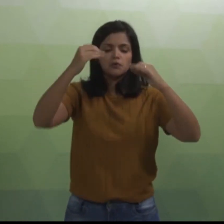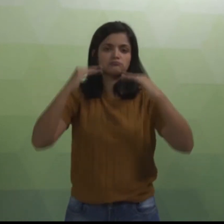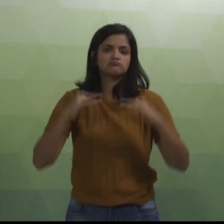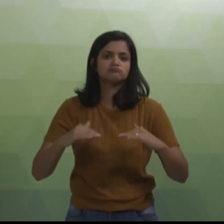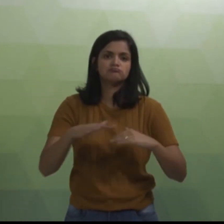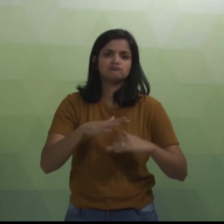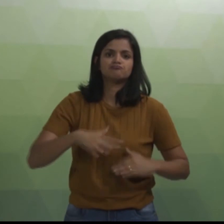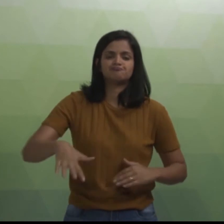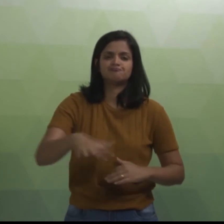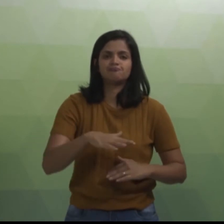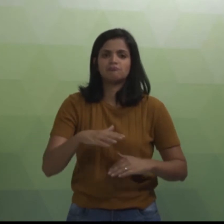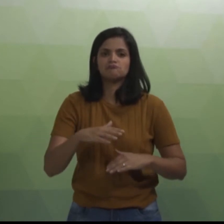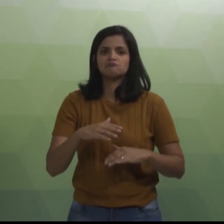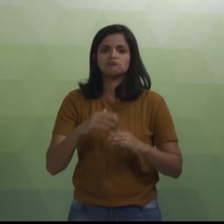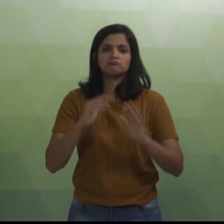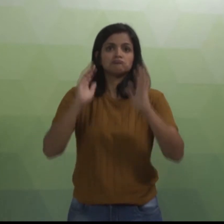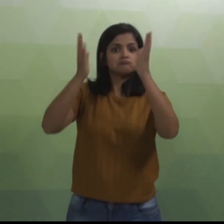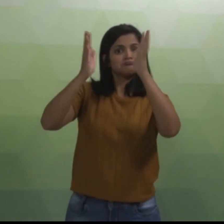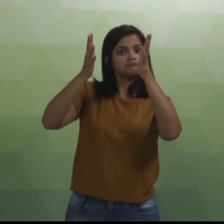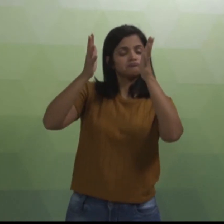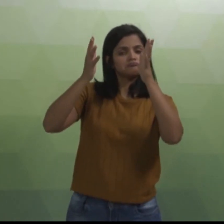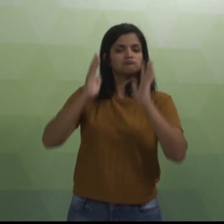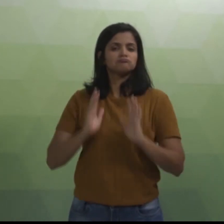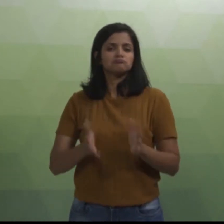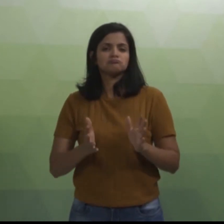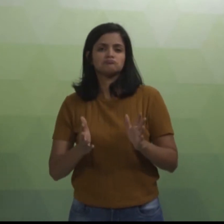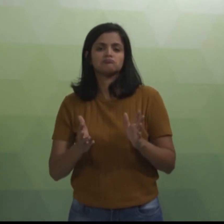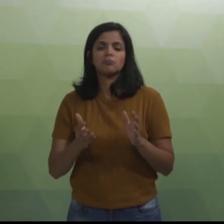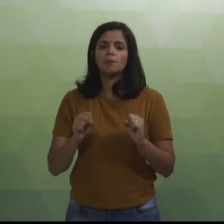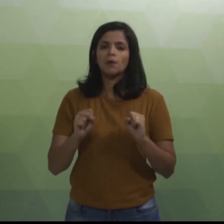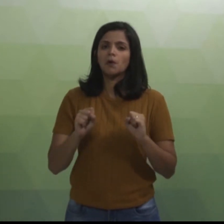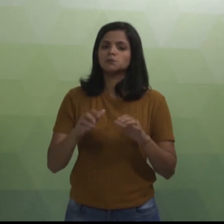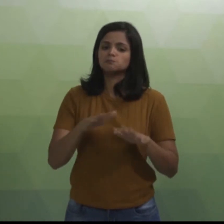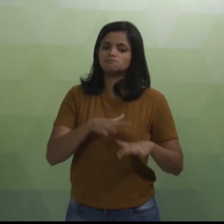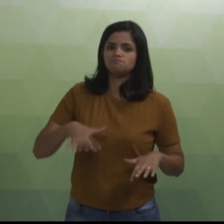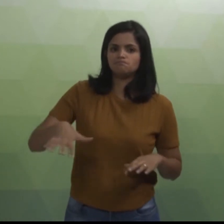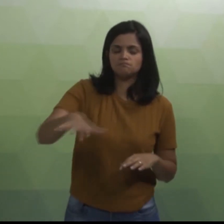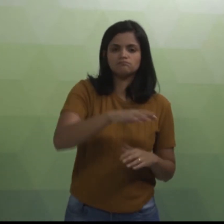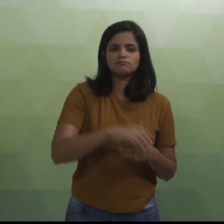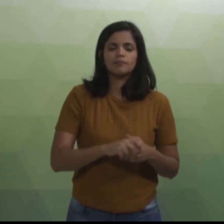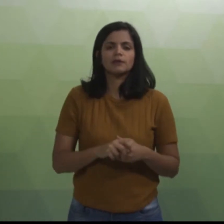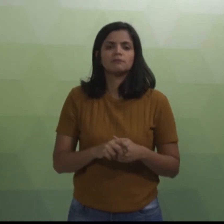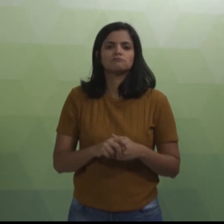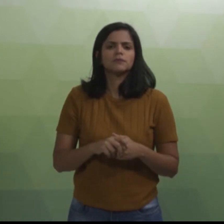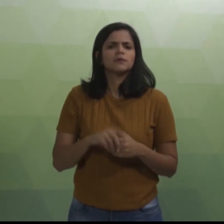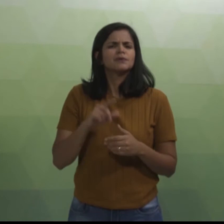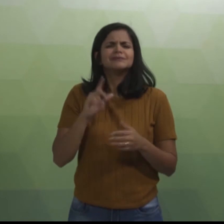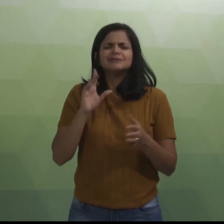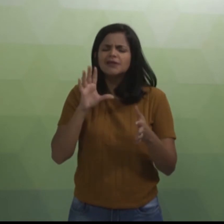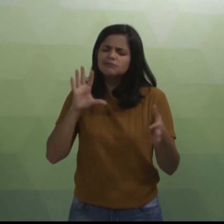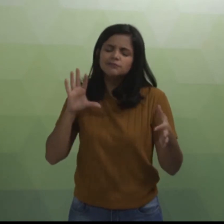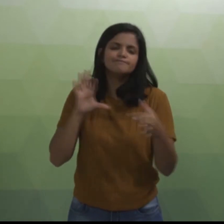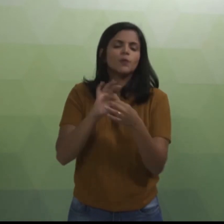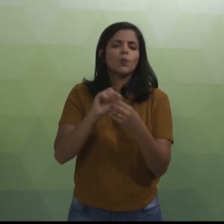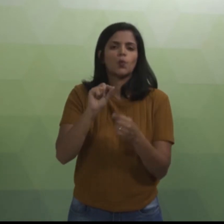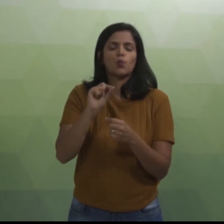Pode ser aqui à frente, pode ser acima, abaixo. A sinalização